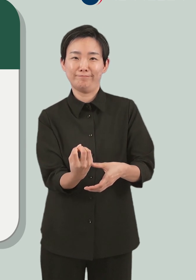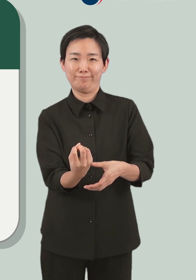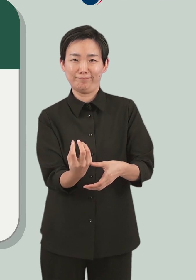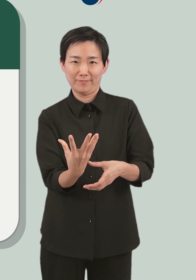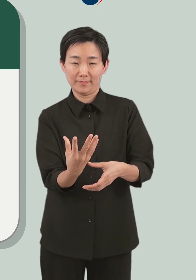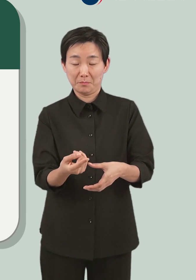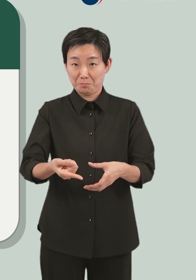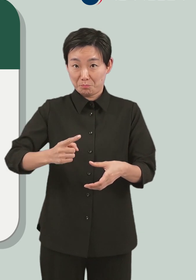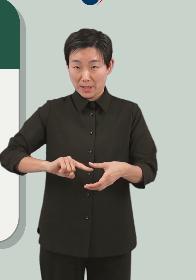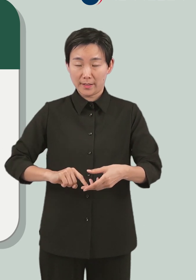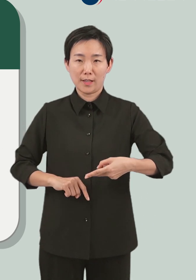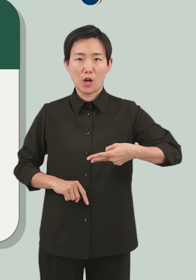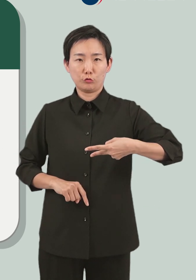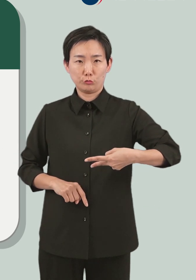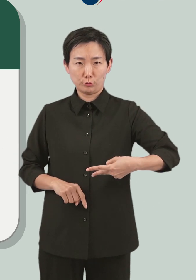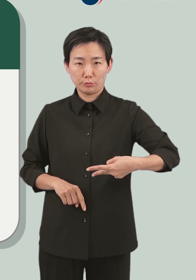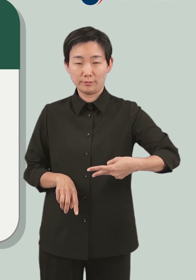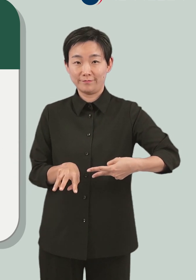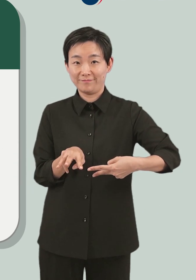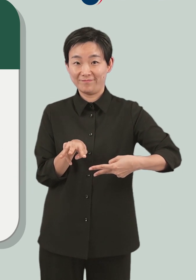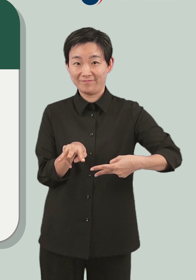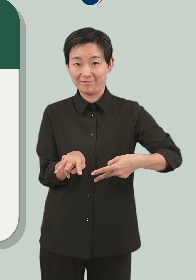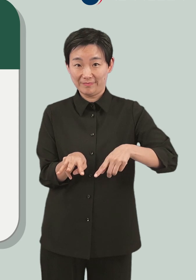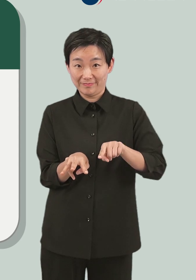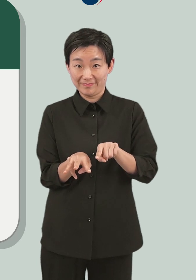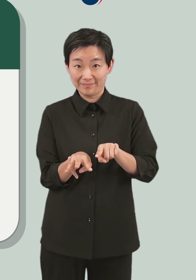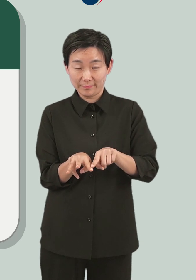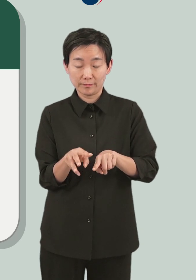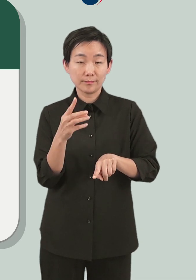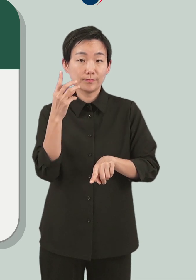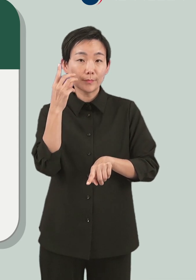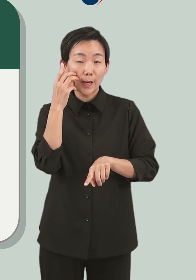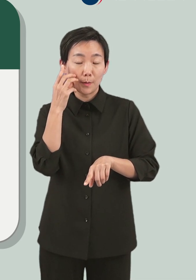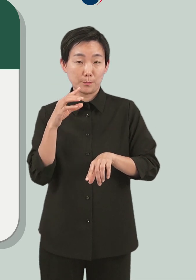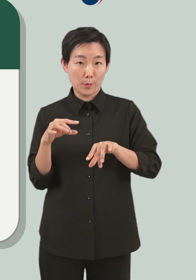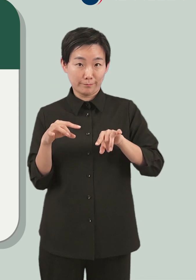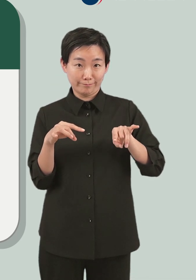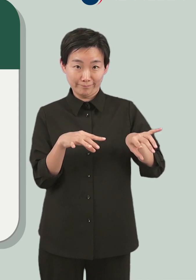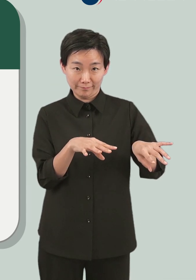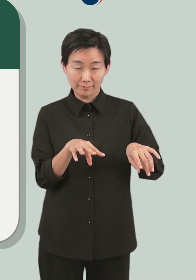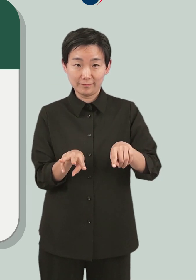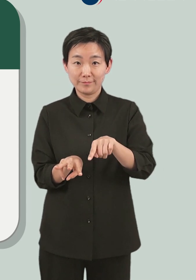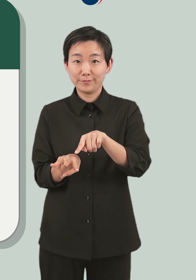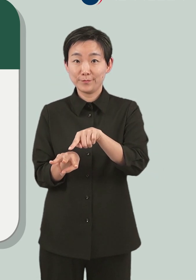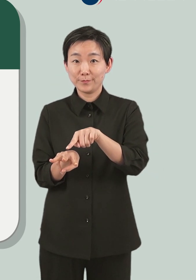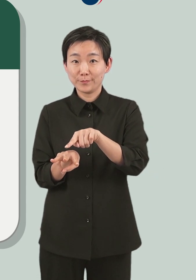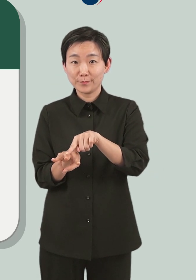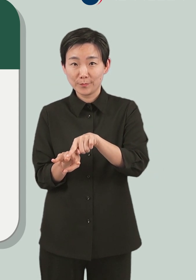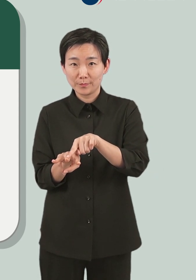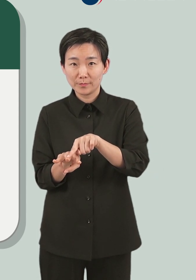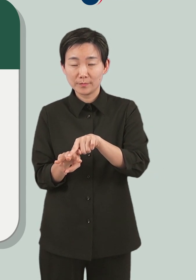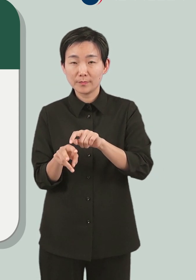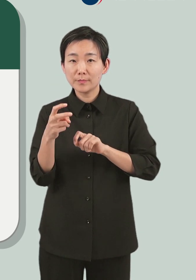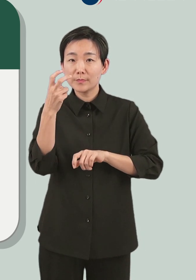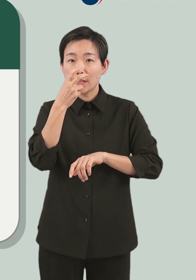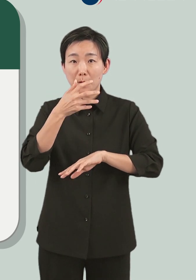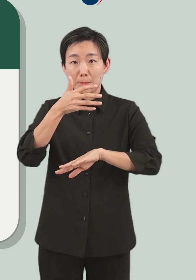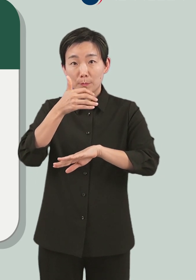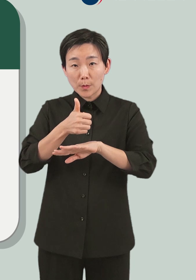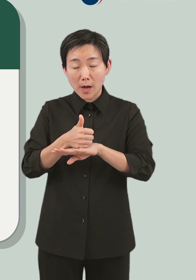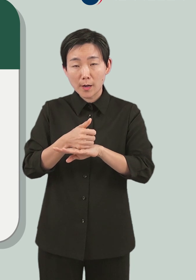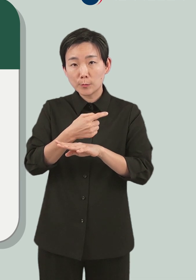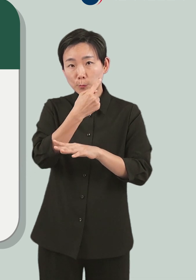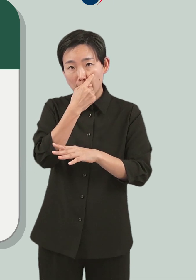화면이 있습니다. 화면 아래에는 기기 조작 버튼이 두 줄로 배열되어 있습니다. 첫 번째 줄 왼쪽 버튼은